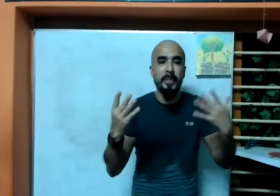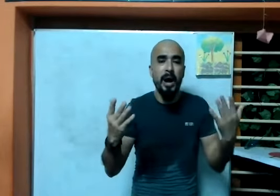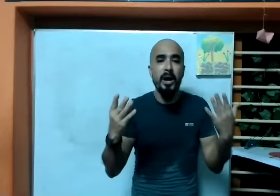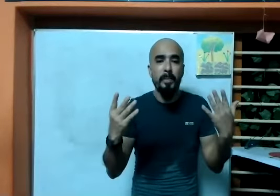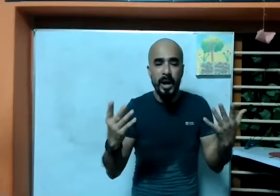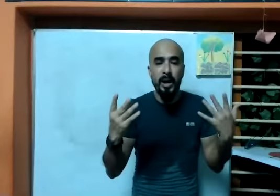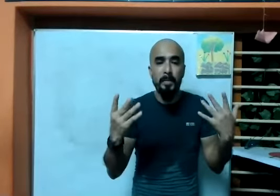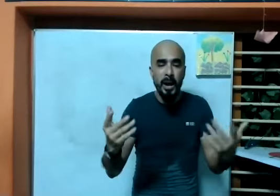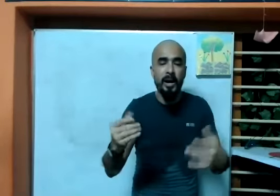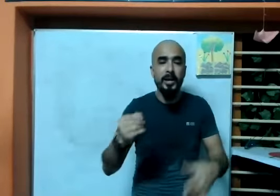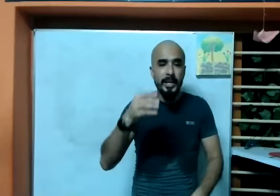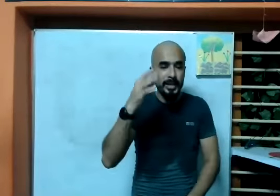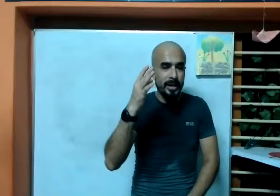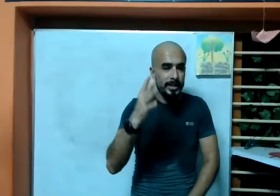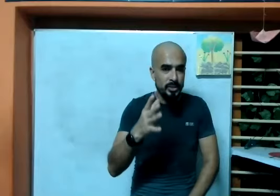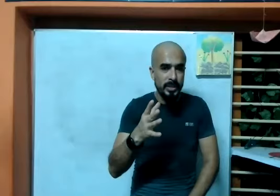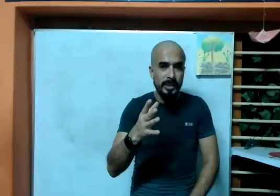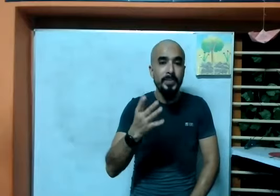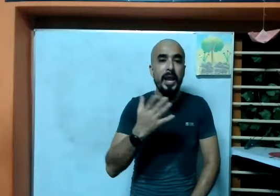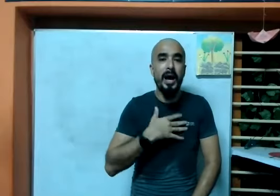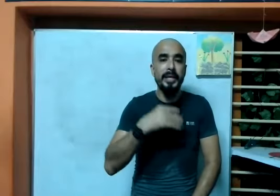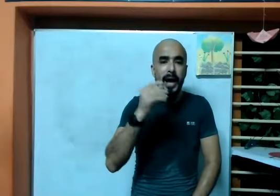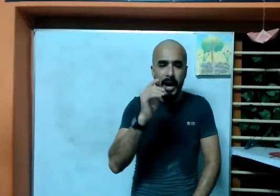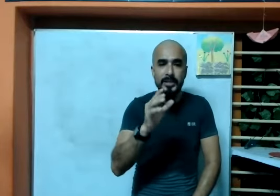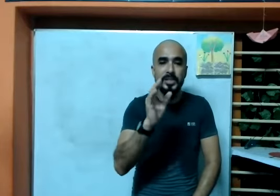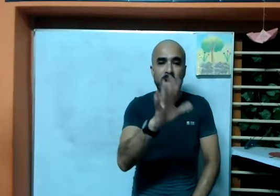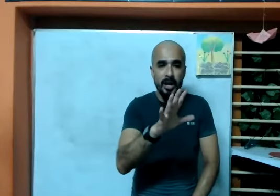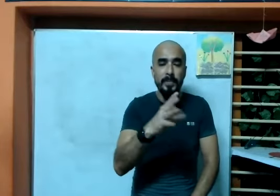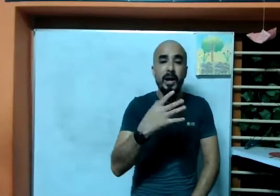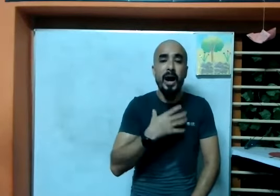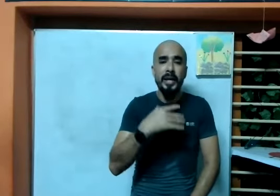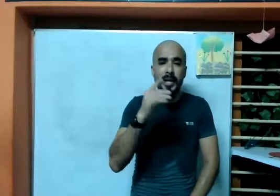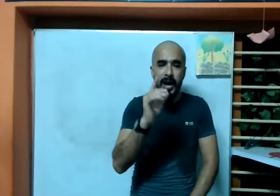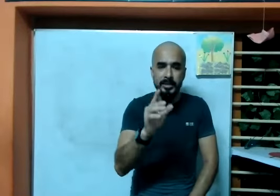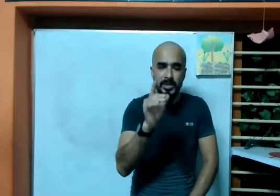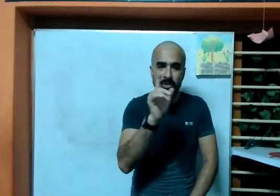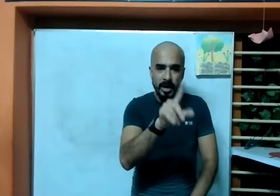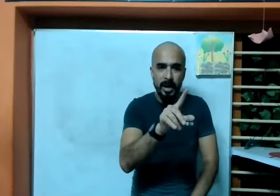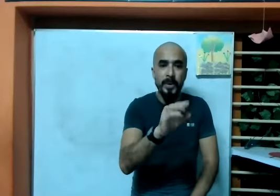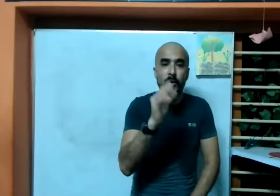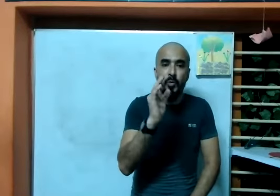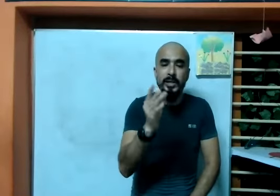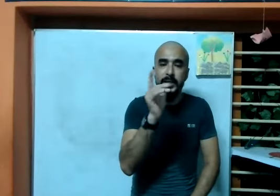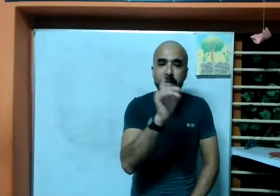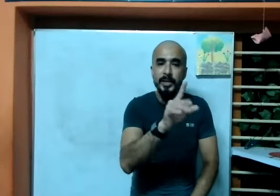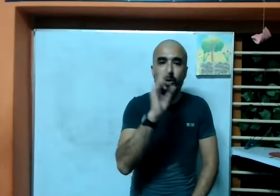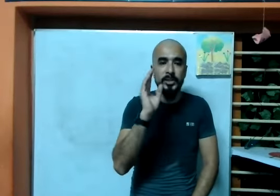মা মা মা ইন দ্য ক্লাস টুডে আই আস্ট জারাব, আই আস্ট জারাব হোয়াট হি ওয়াজ